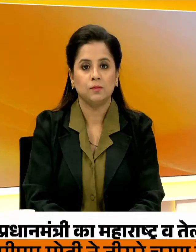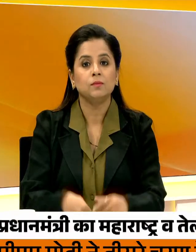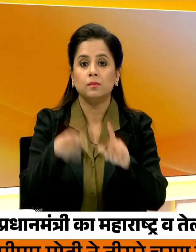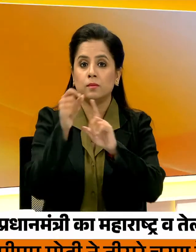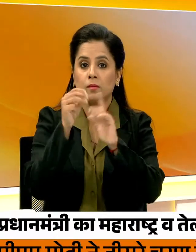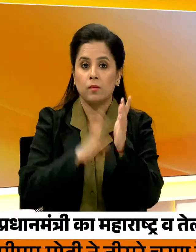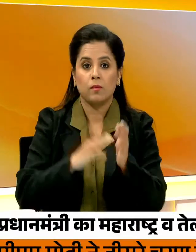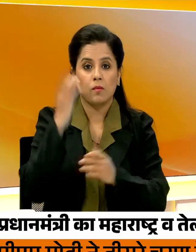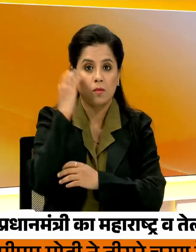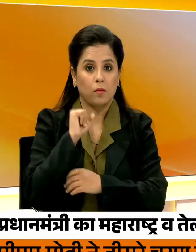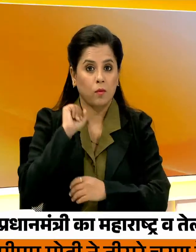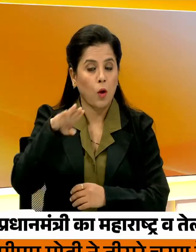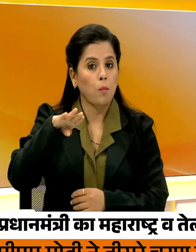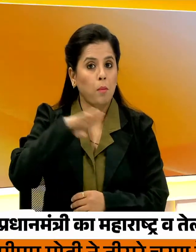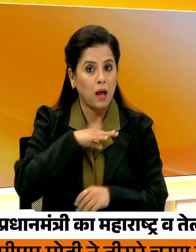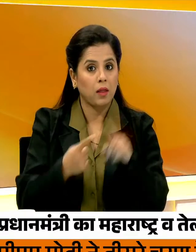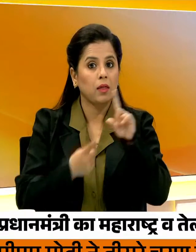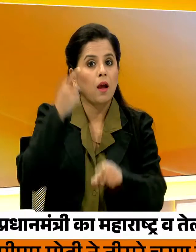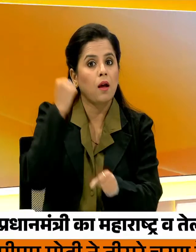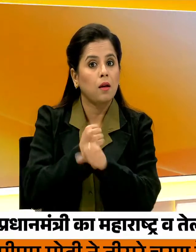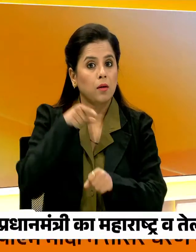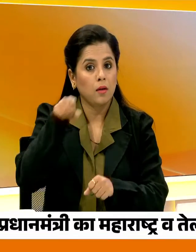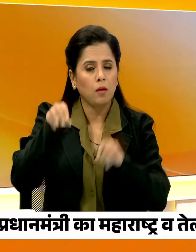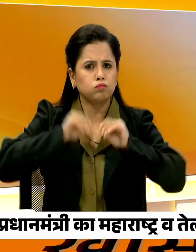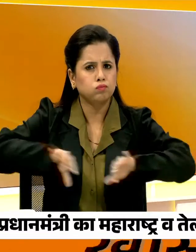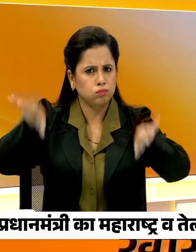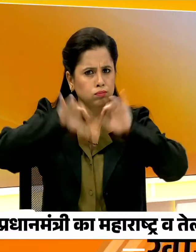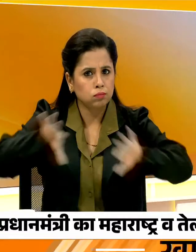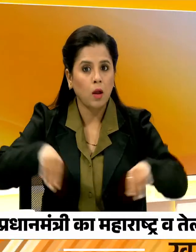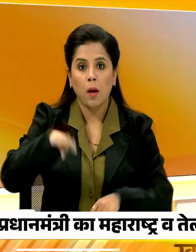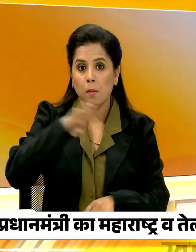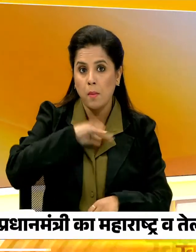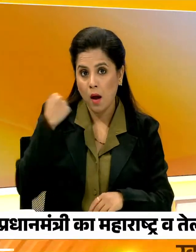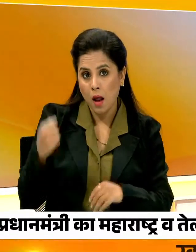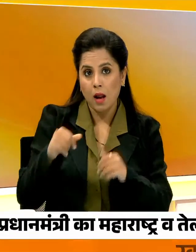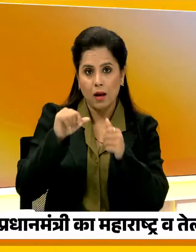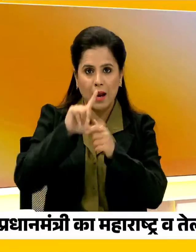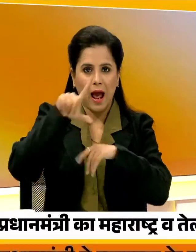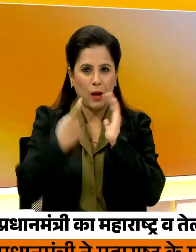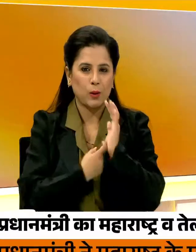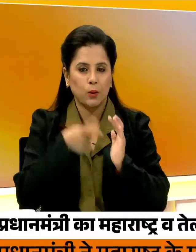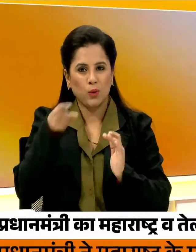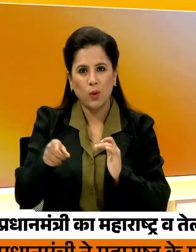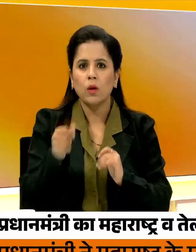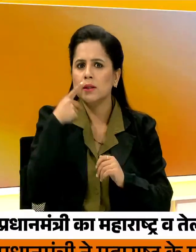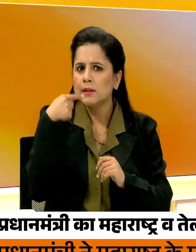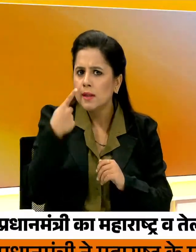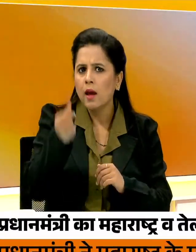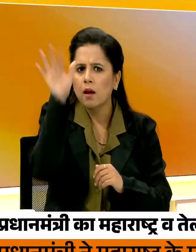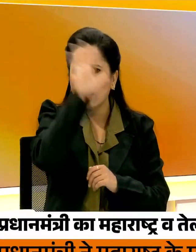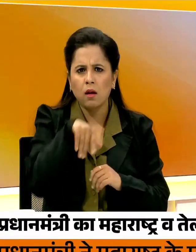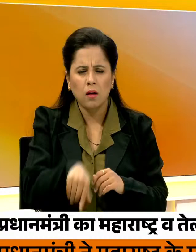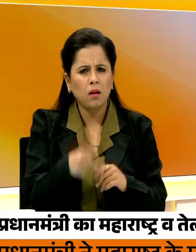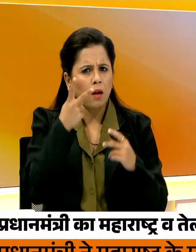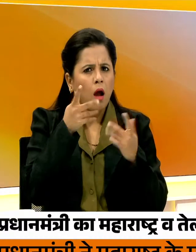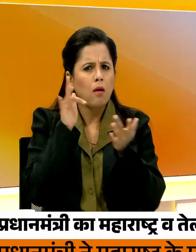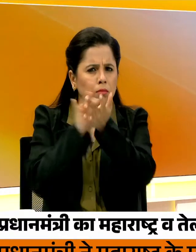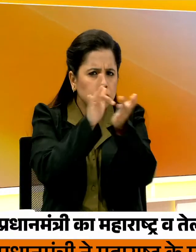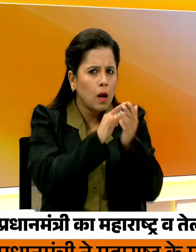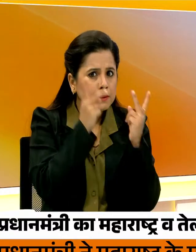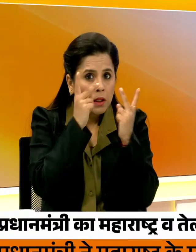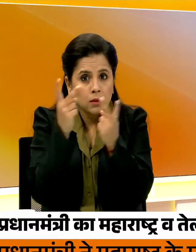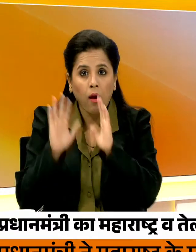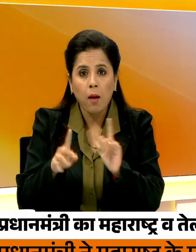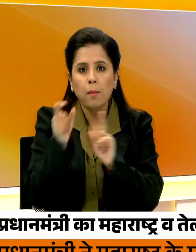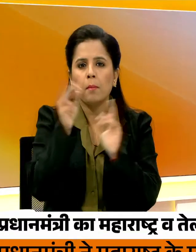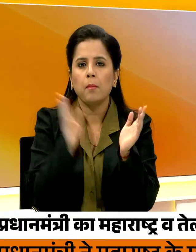प्रधानमंत्री नरेंद्र मोदी का महाराष्ट्र और तेलंगाना में प्रचार। महाराष्ट्र के लातूर में कहा, भारत को खंड खंड में देखने वाले लोग